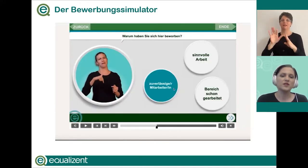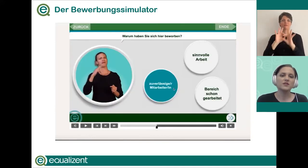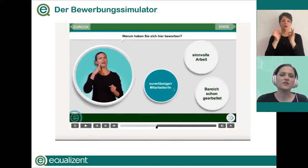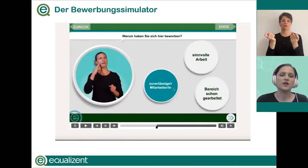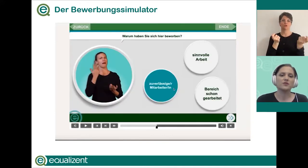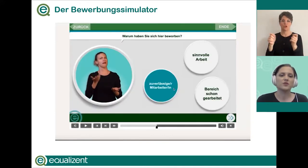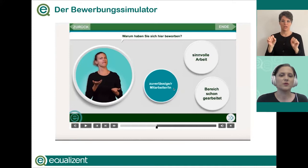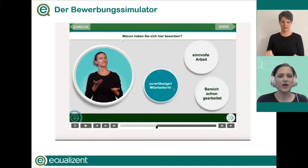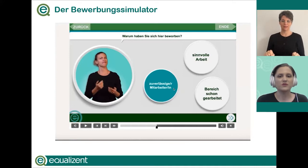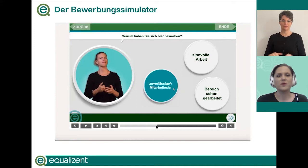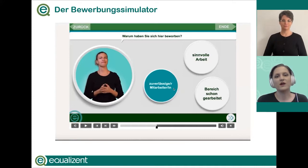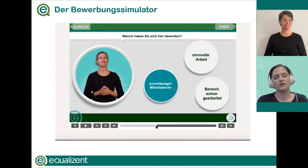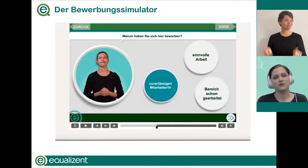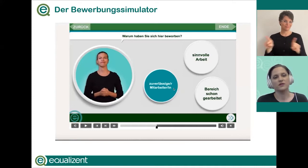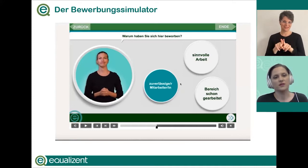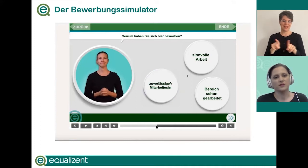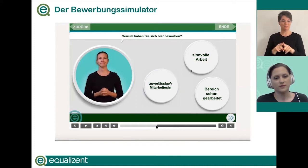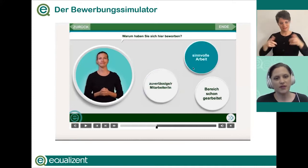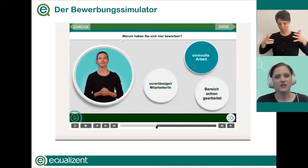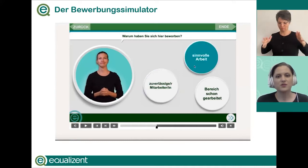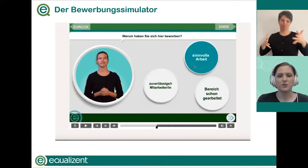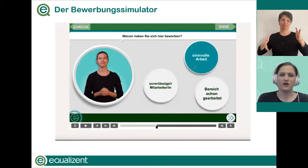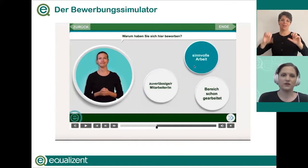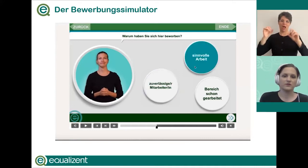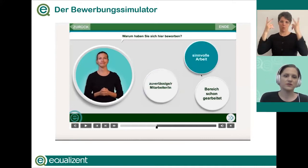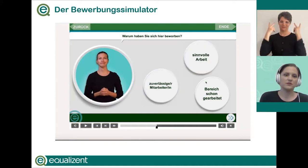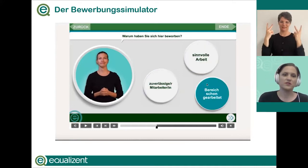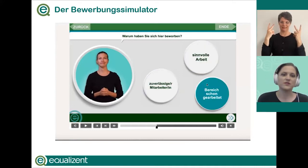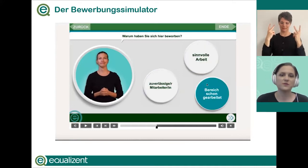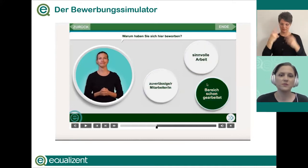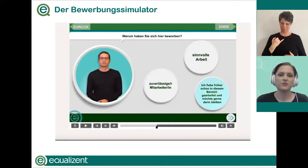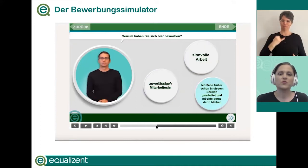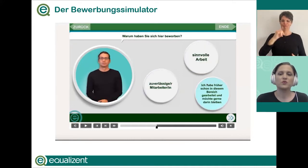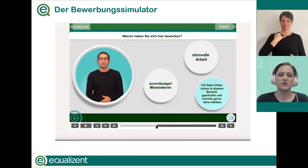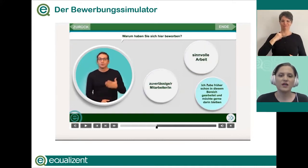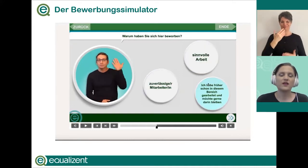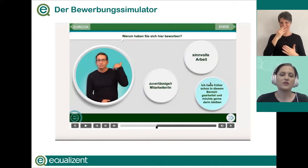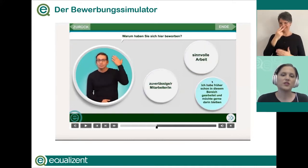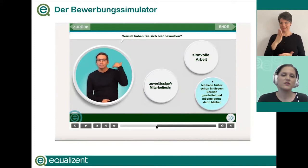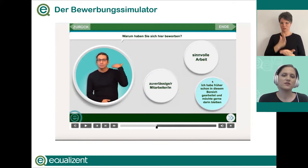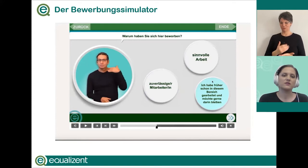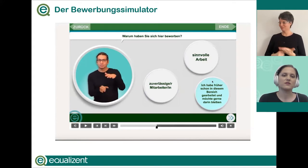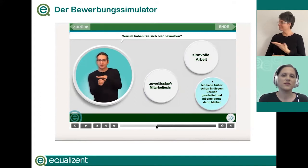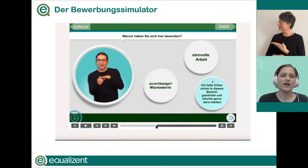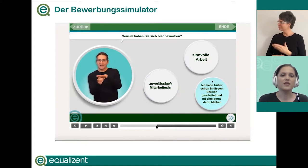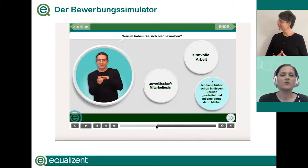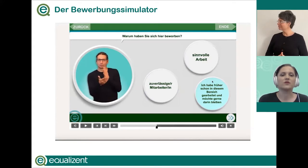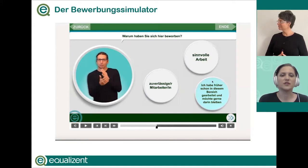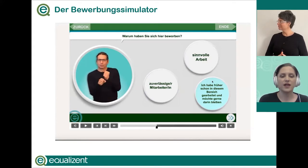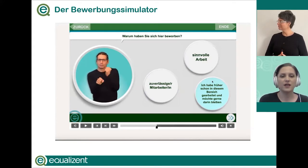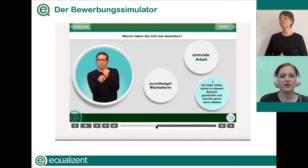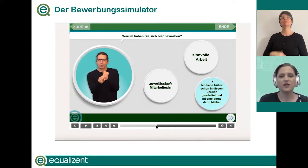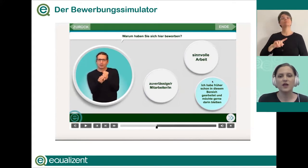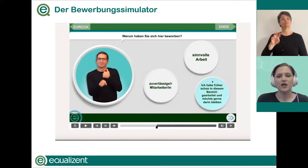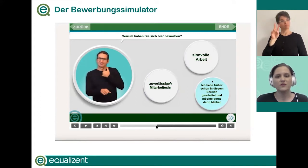Und hier ist genauso Gebärdensprache, die erste Sprache, die man sieht. Und dann anschließend kann der Teilnehmer oder